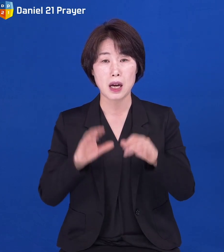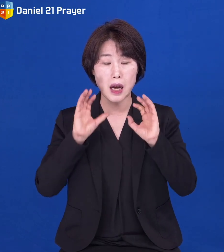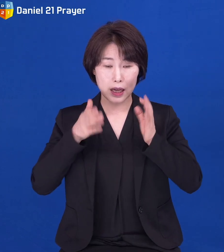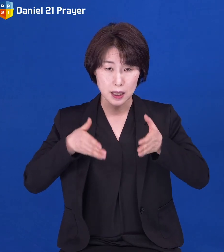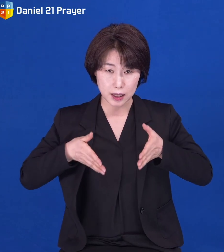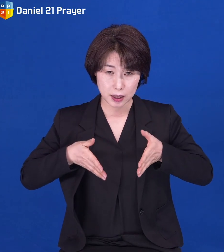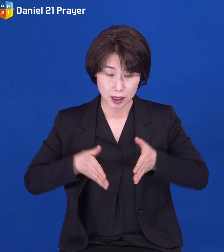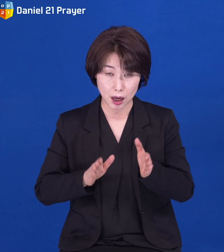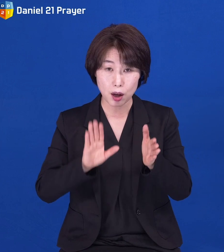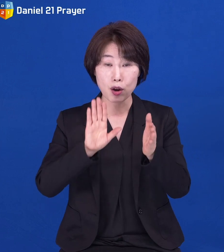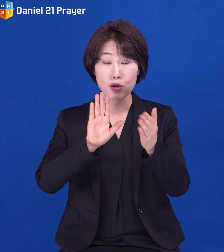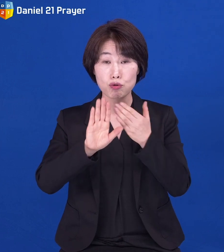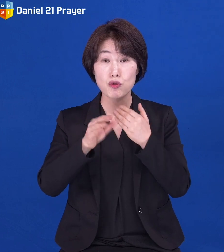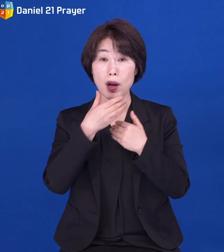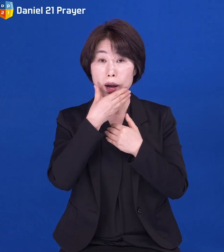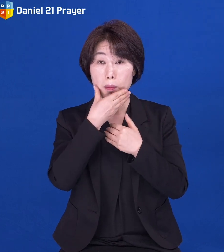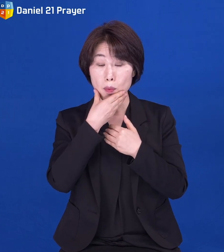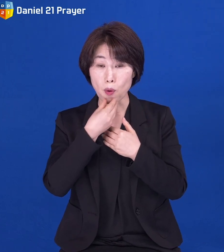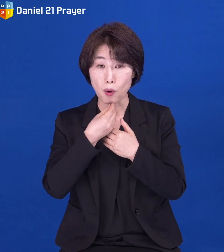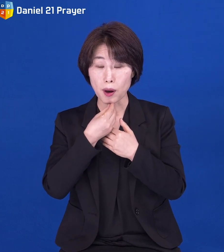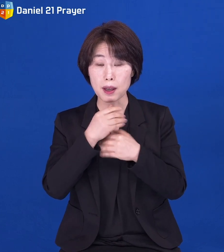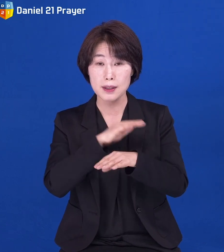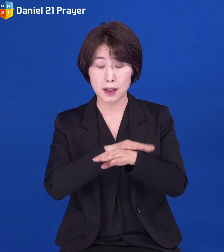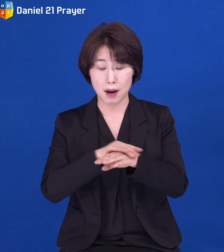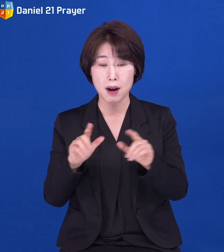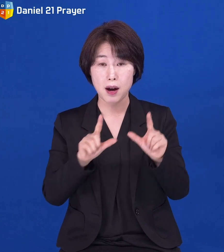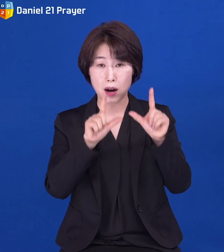정말 행복하게 잘 지내고 정말 좋았는데